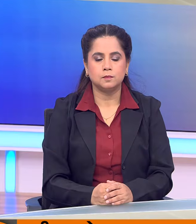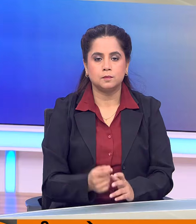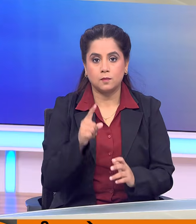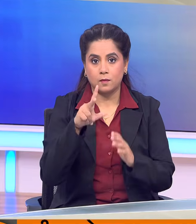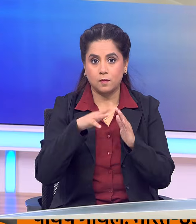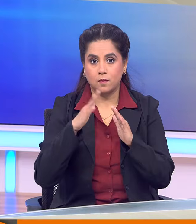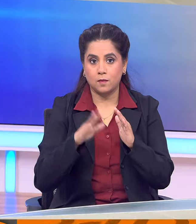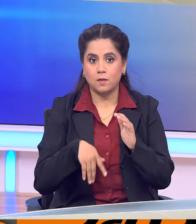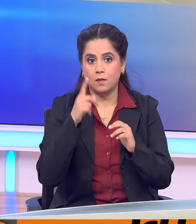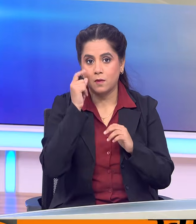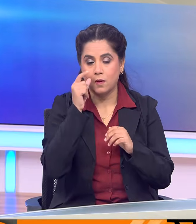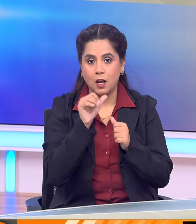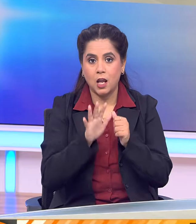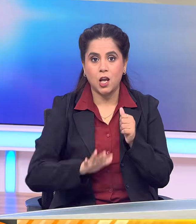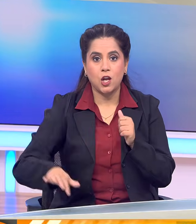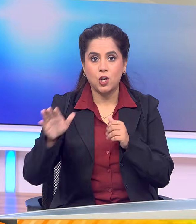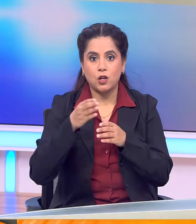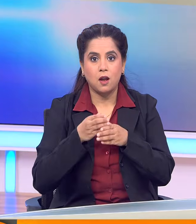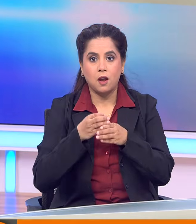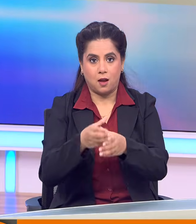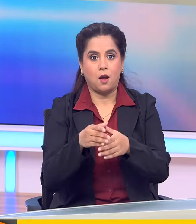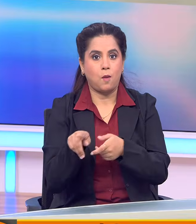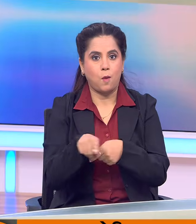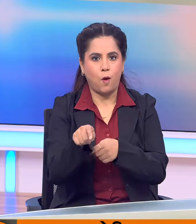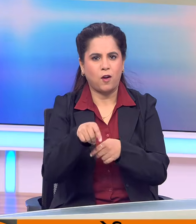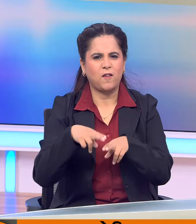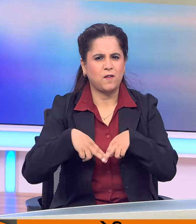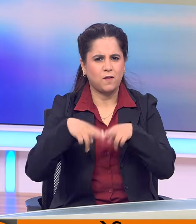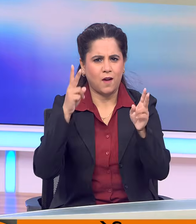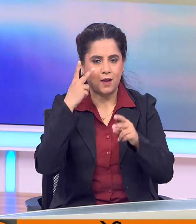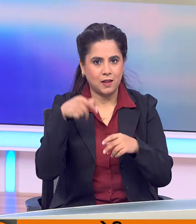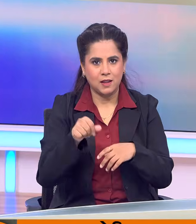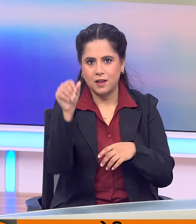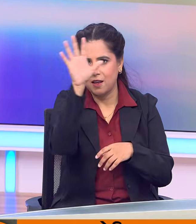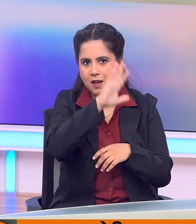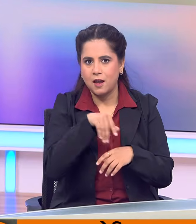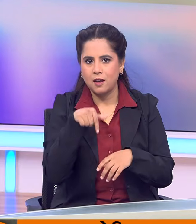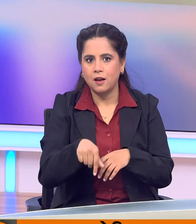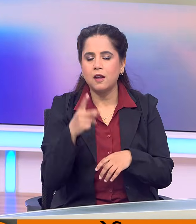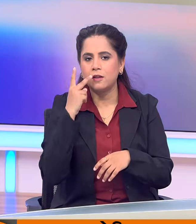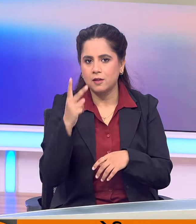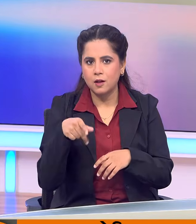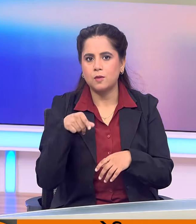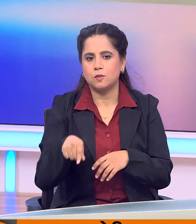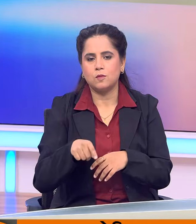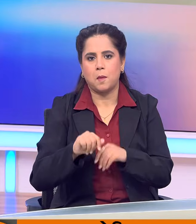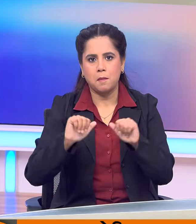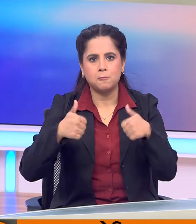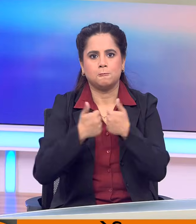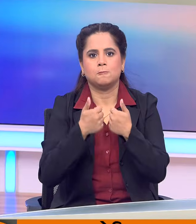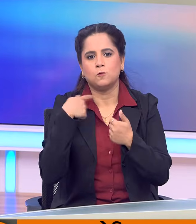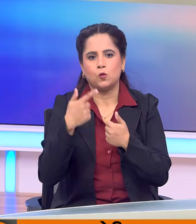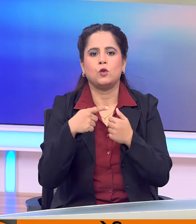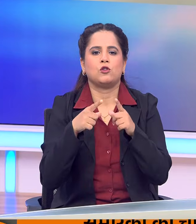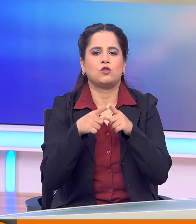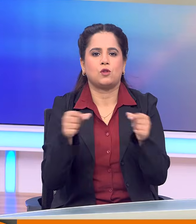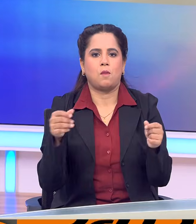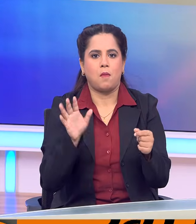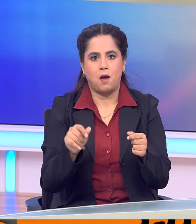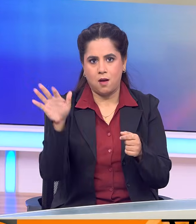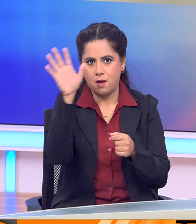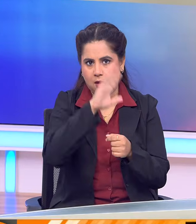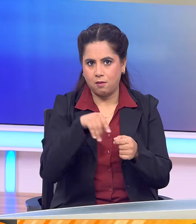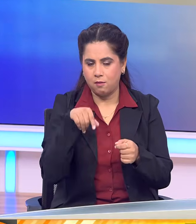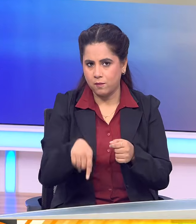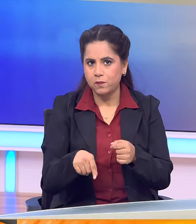अंडर 18 पुरुष एशिया कप हॉकी टूर्नामेंट की फाइनल में आज भारत का सामना जापान से होगा। भारतीय टीम ने प्रतियोगिता